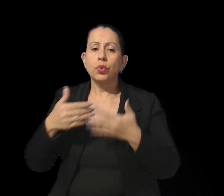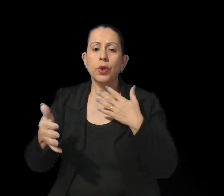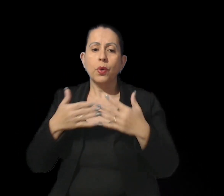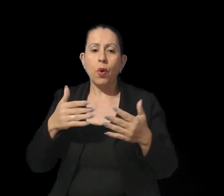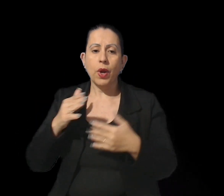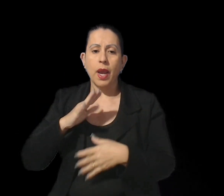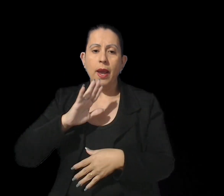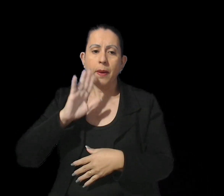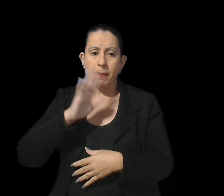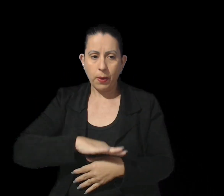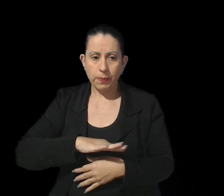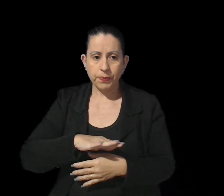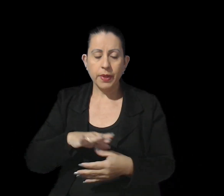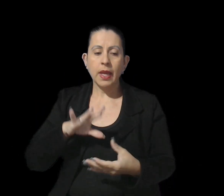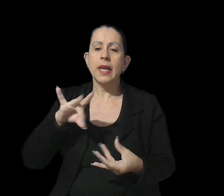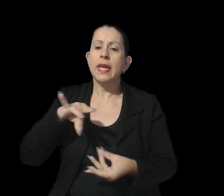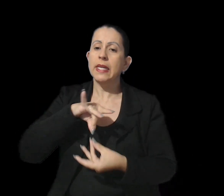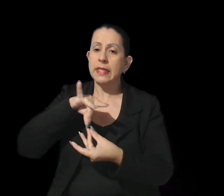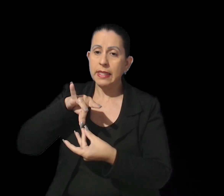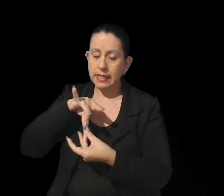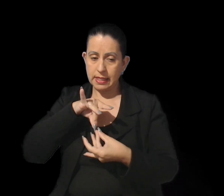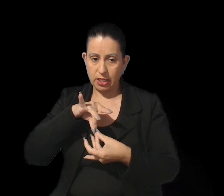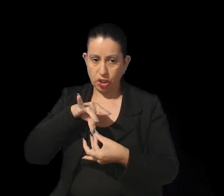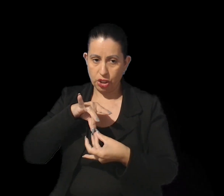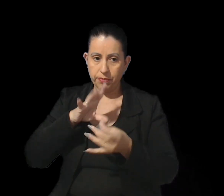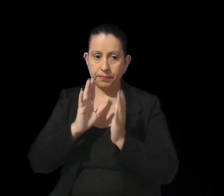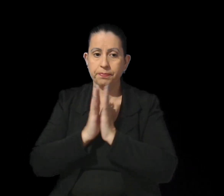e qualquer mal, que assim seja.